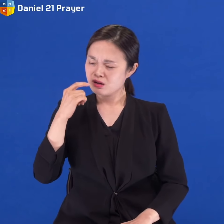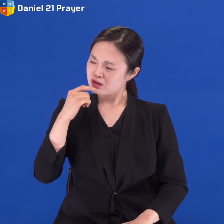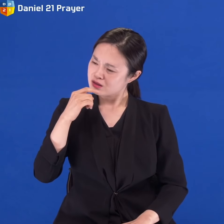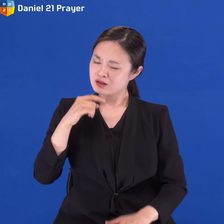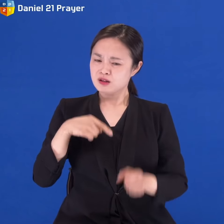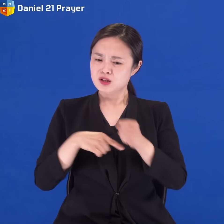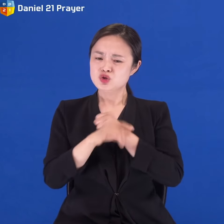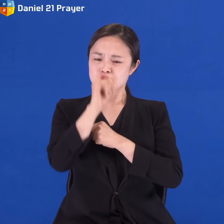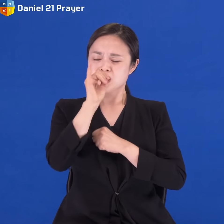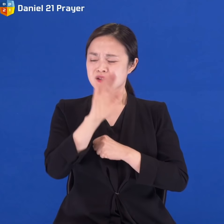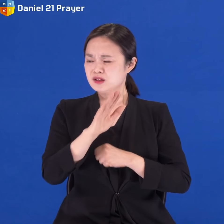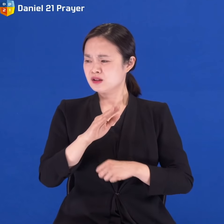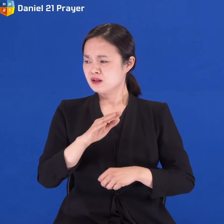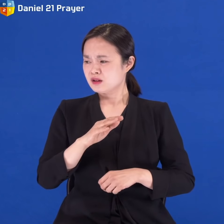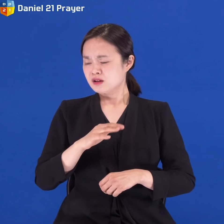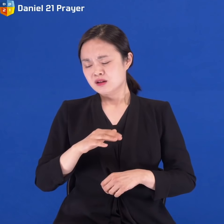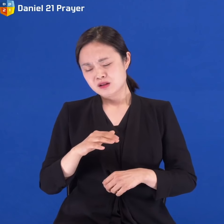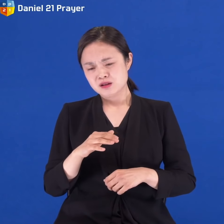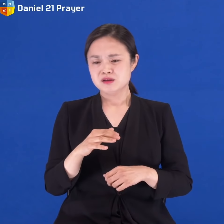그리고 저는